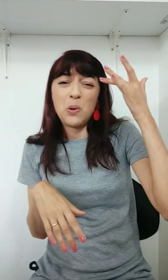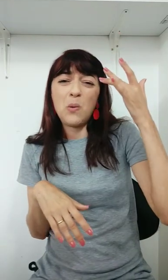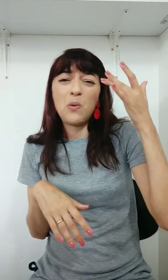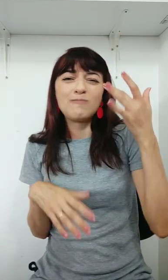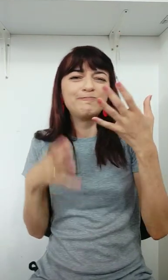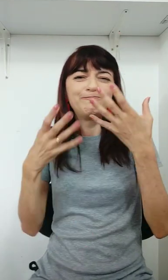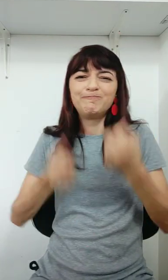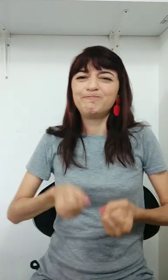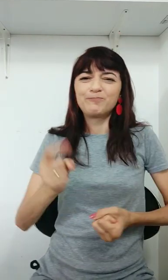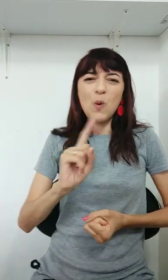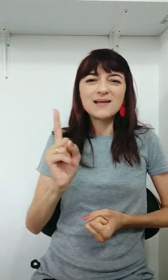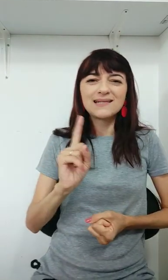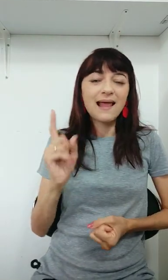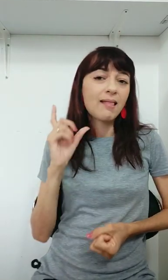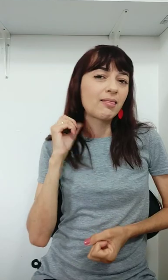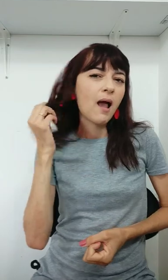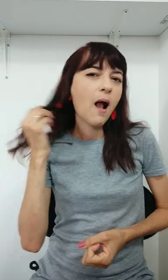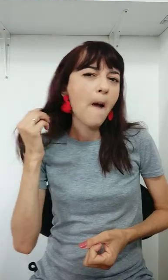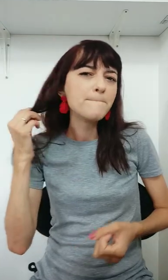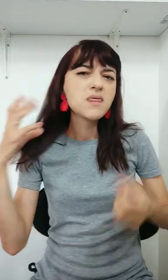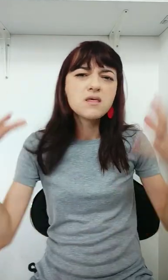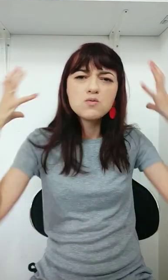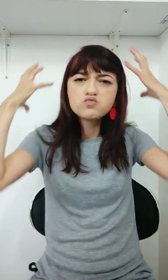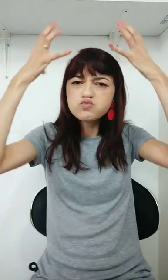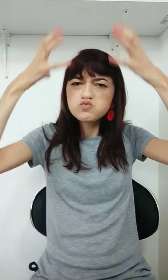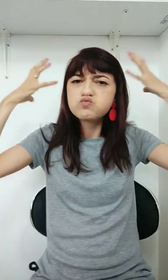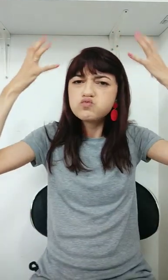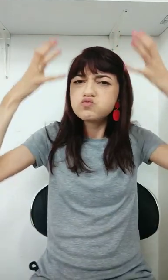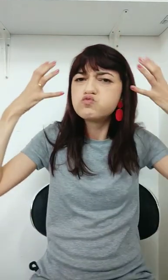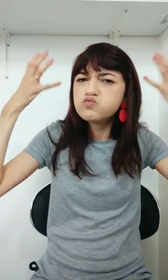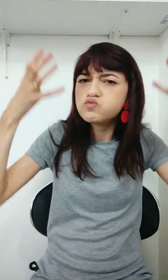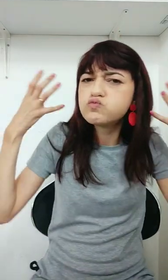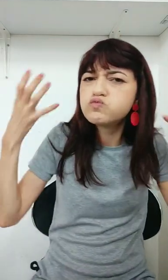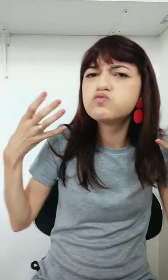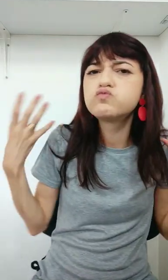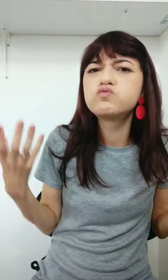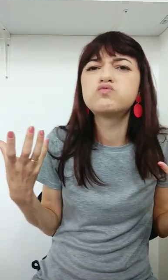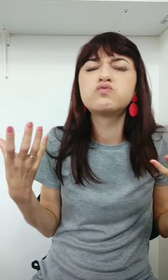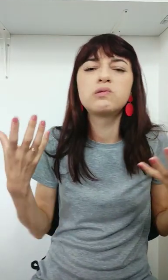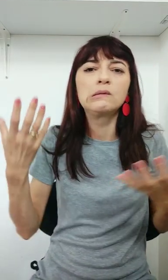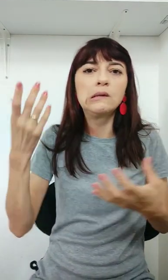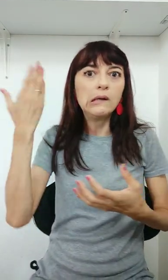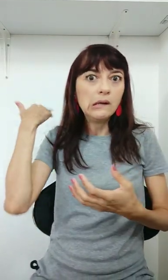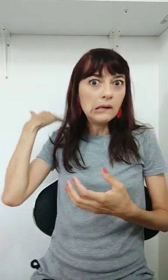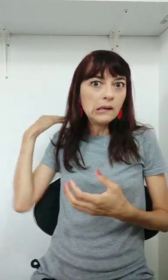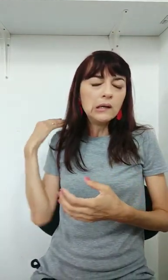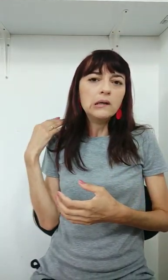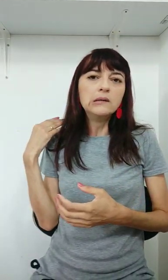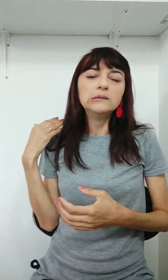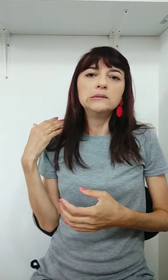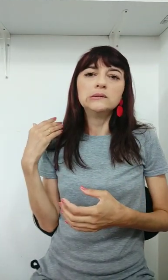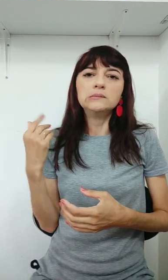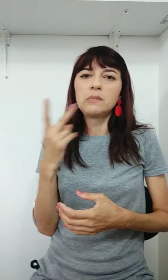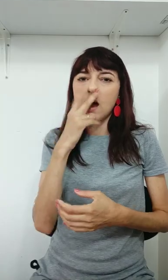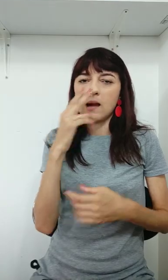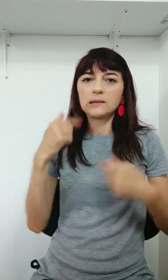desse histórico que elas têm, né, desse histórico, por exemplo, que antigamente elas não podiam utilizar, por exemplo, o cabelo